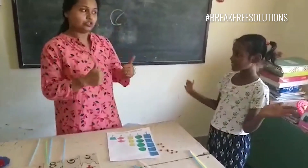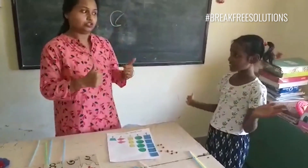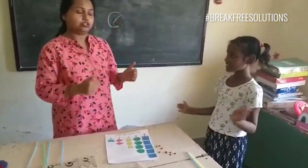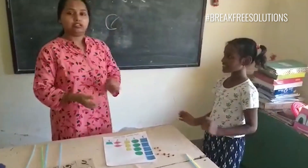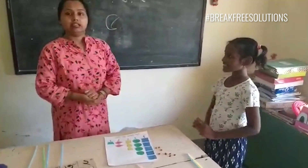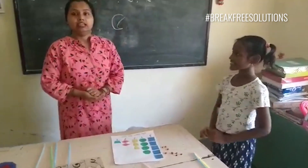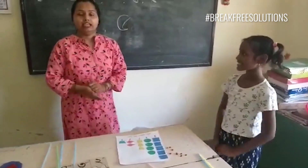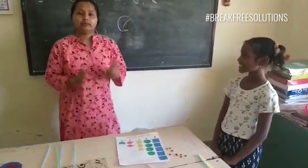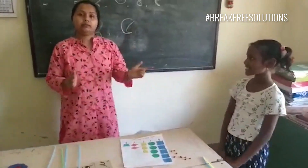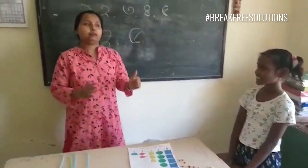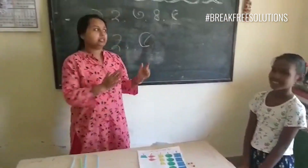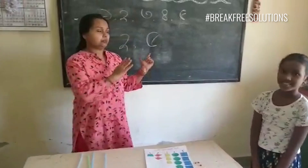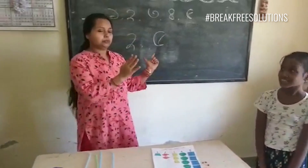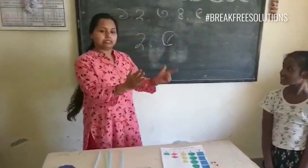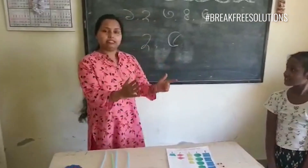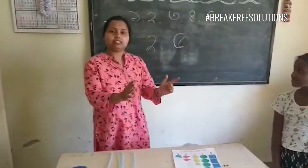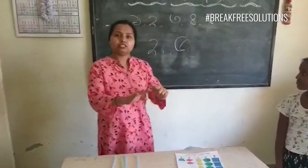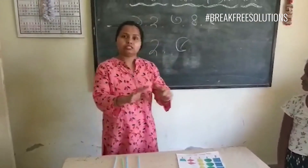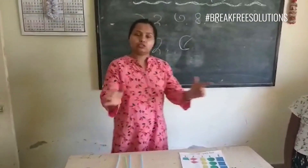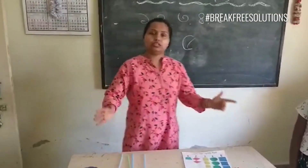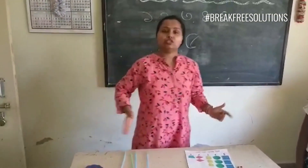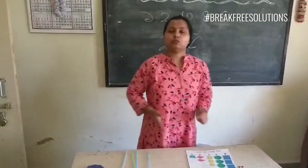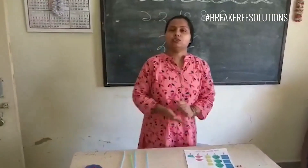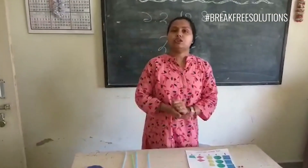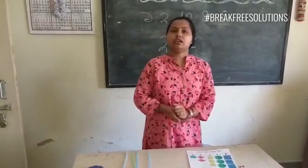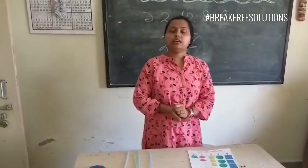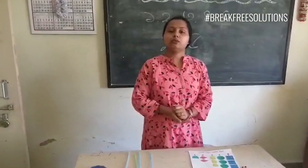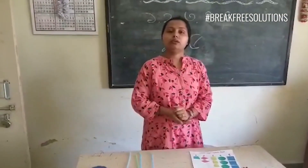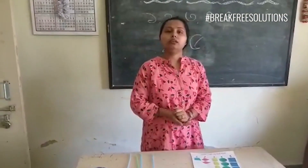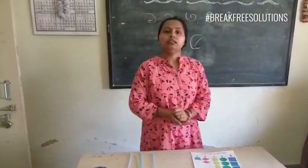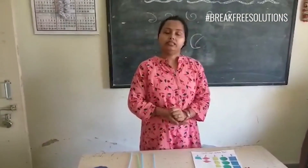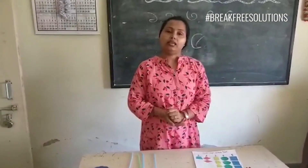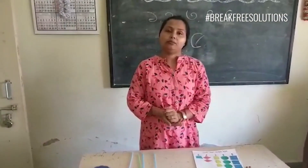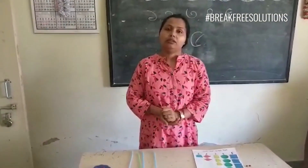গুড। এইভাবে আমি আমার বাচ্চাদের সঙ্গে ছোট বড় সংখ্যা ধারণা দিলাম।